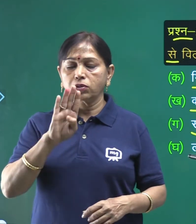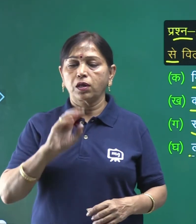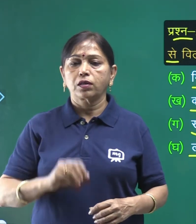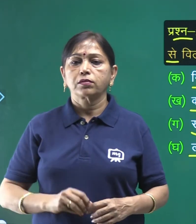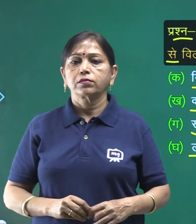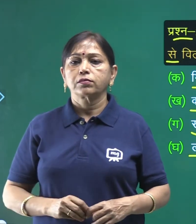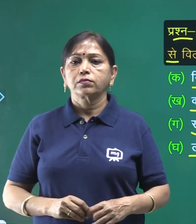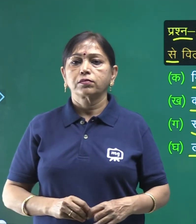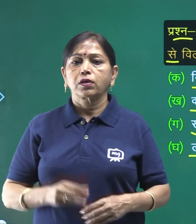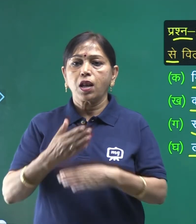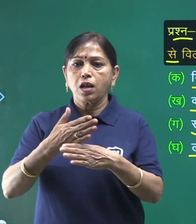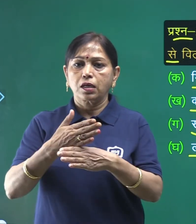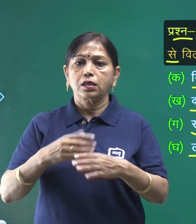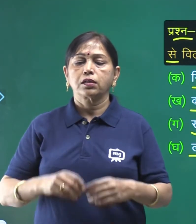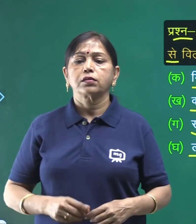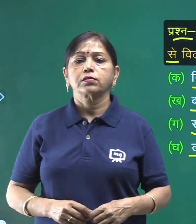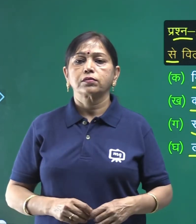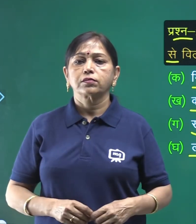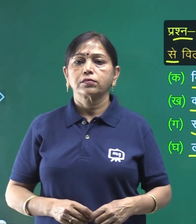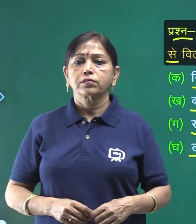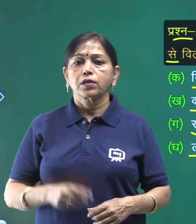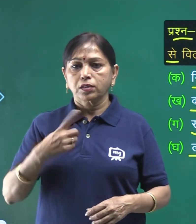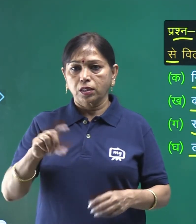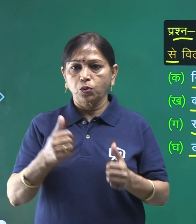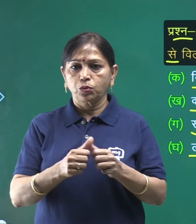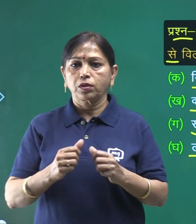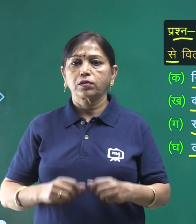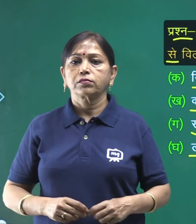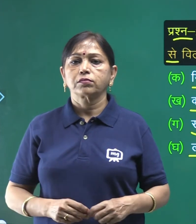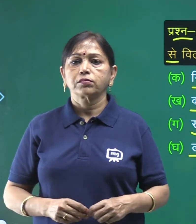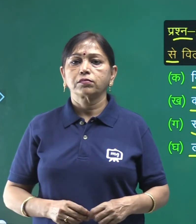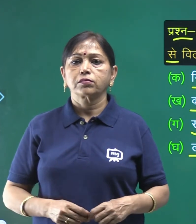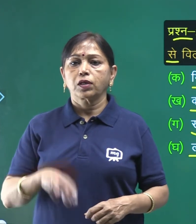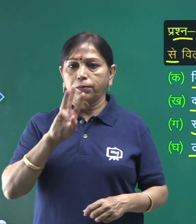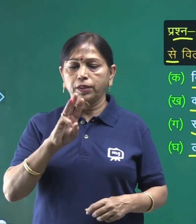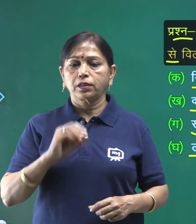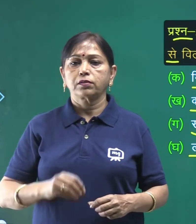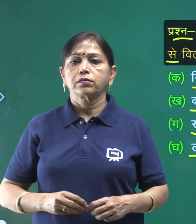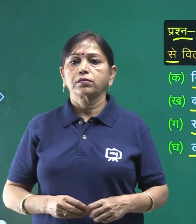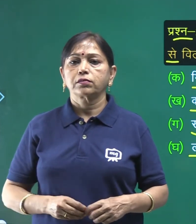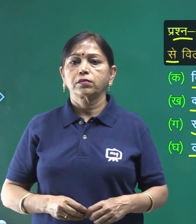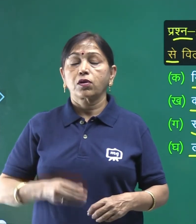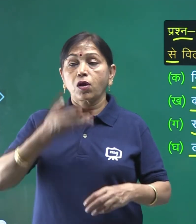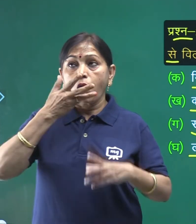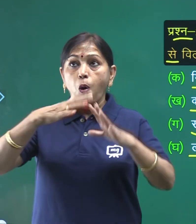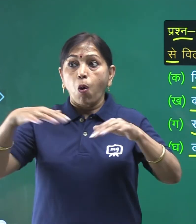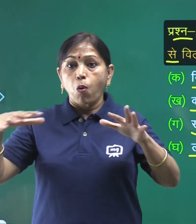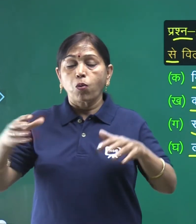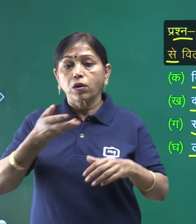4, लकड़ी। सही उत्तर नंबर 3, समुद्री